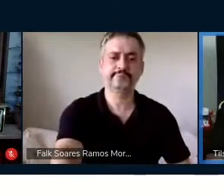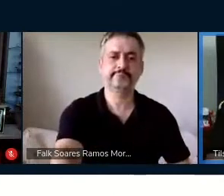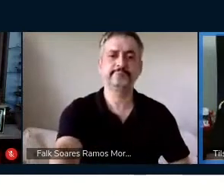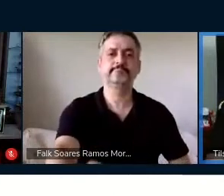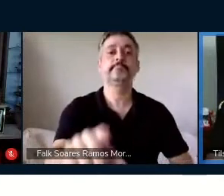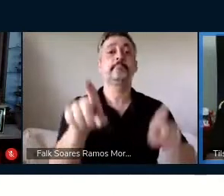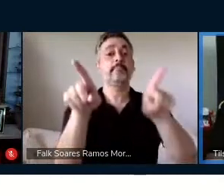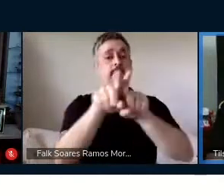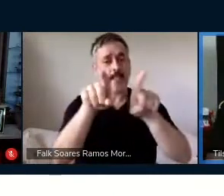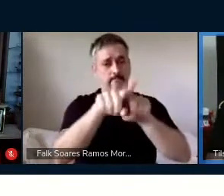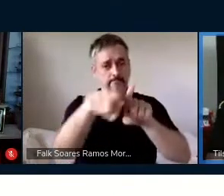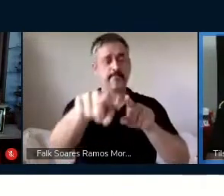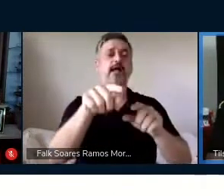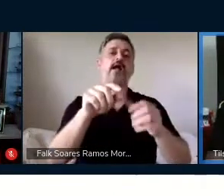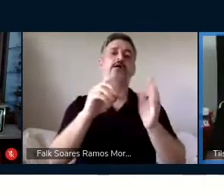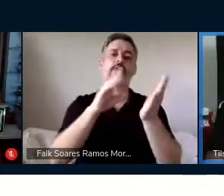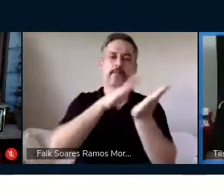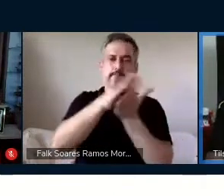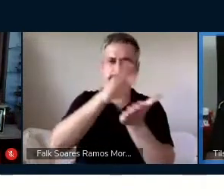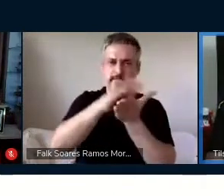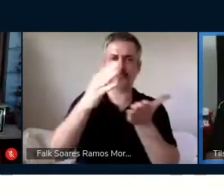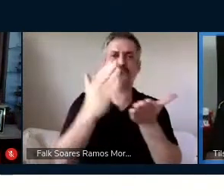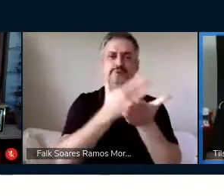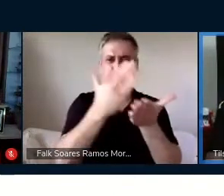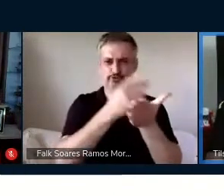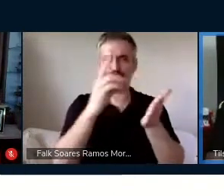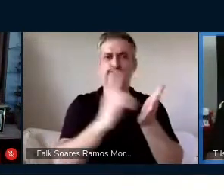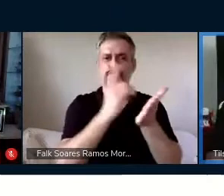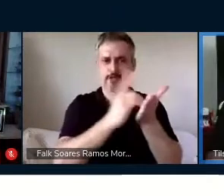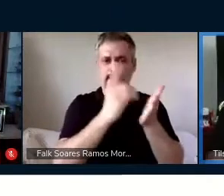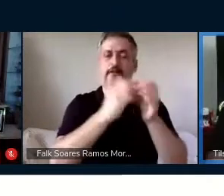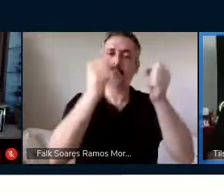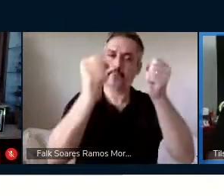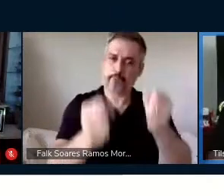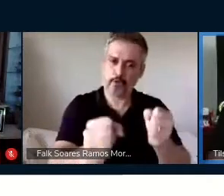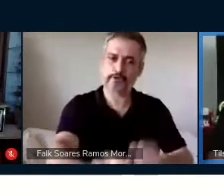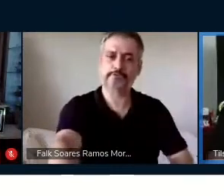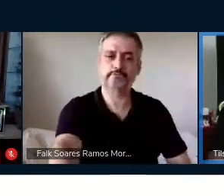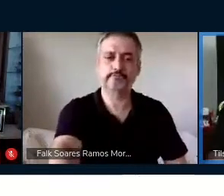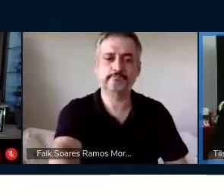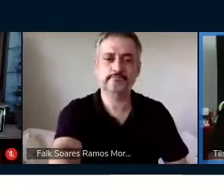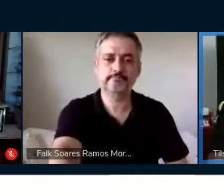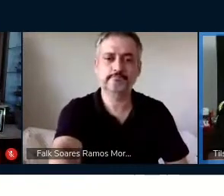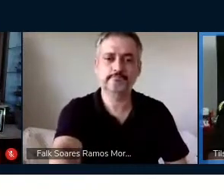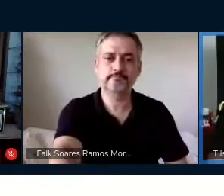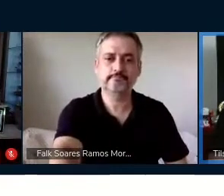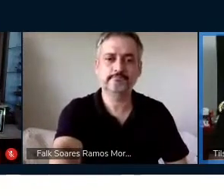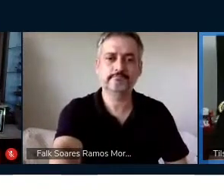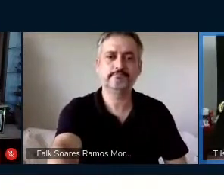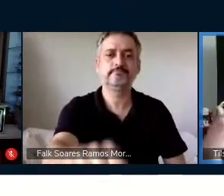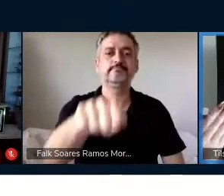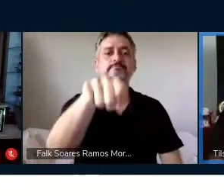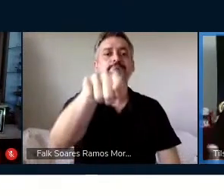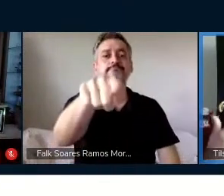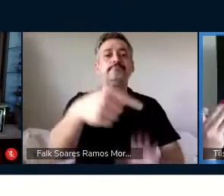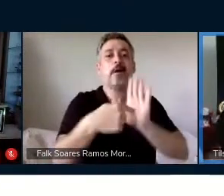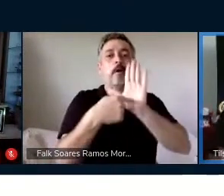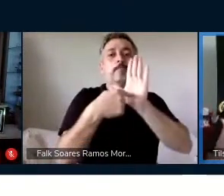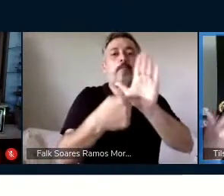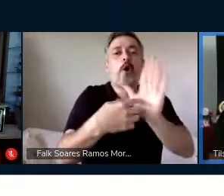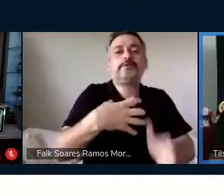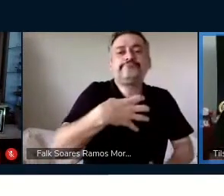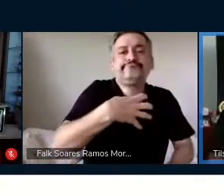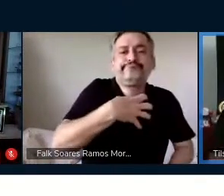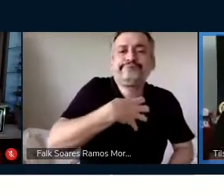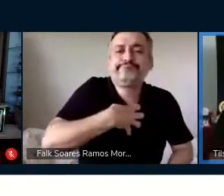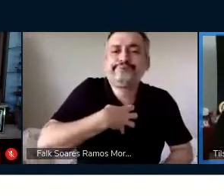de Libras, do INES, e também do dicionário ilustrado de Libras. Percebam que todos eles trazem a mesma